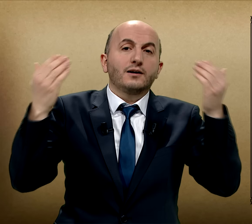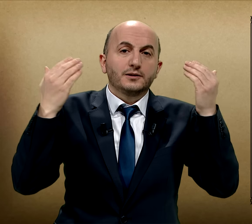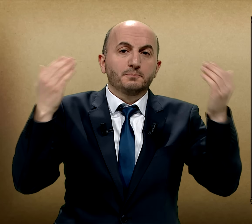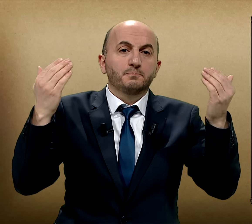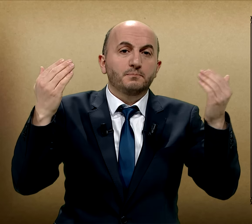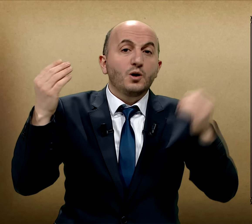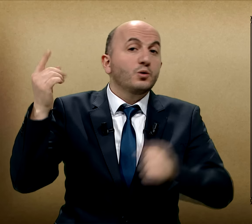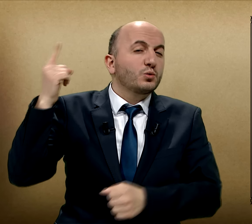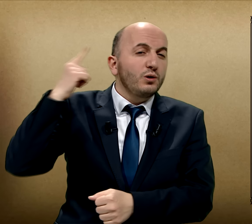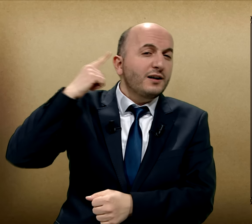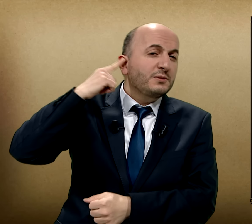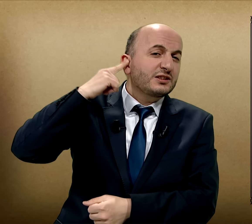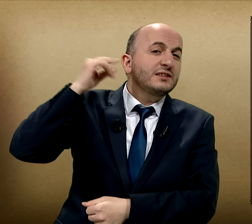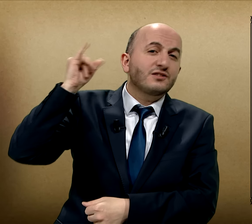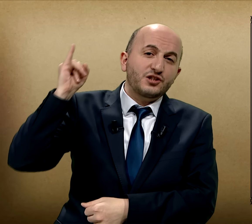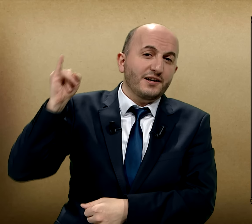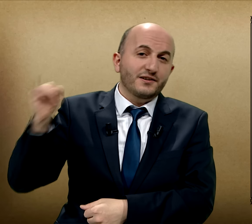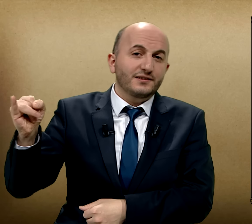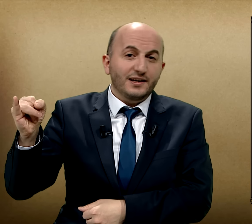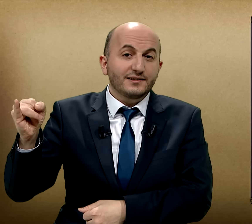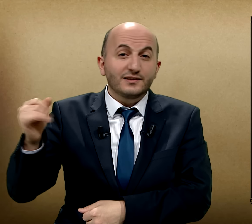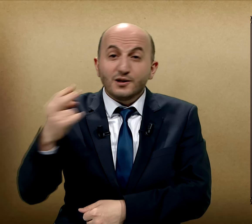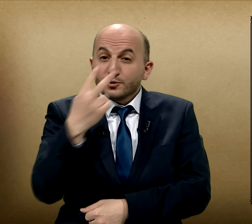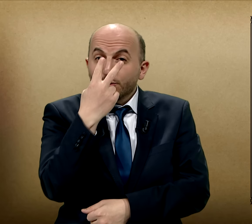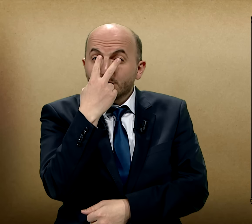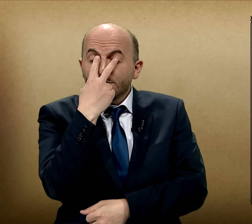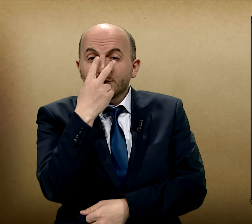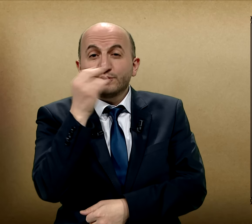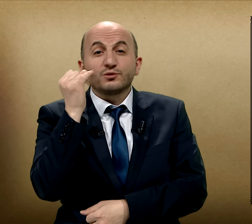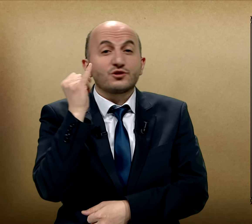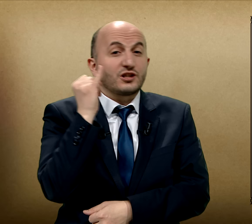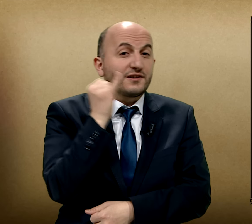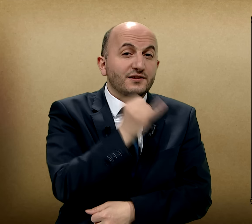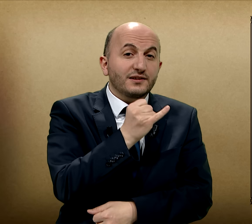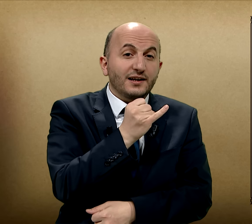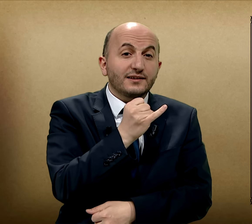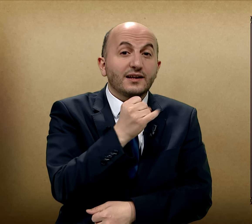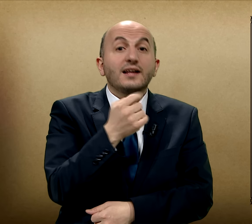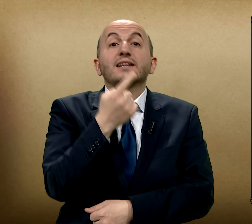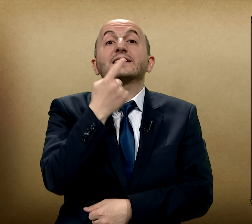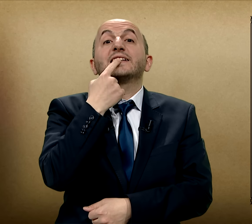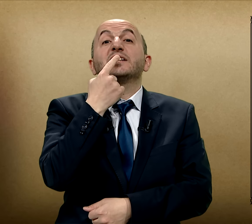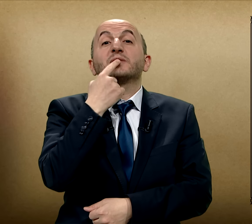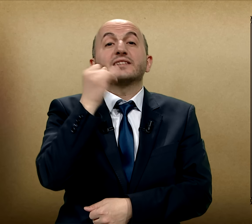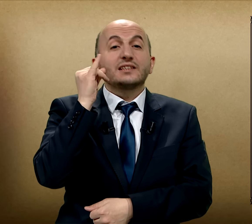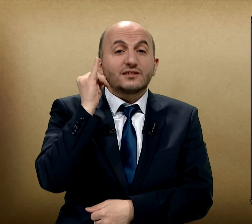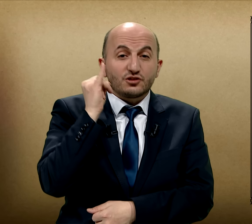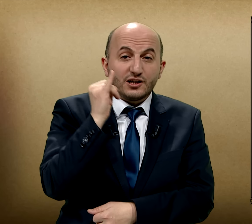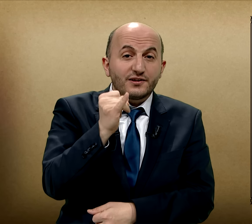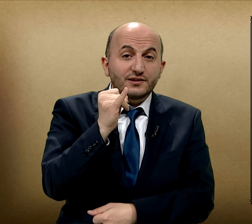Allah'ım, kulağımızın şerrinden, gözümüzün şerrinden, dilimizin